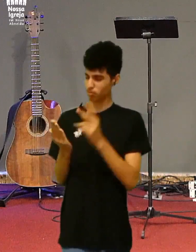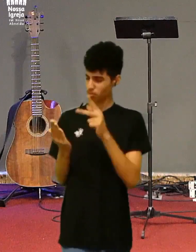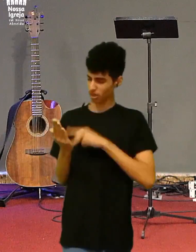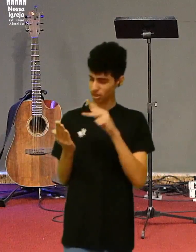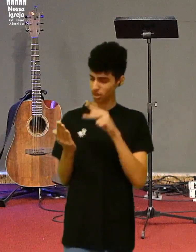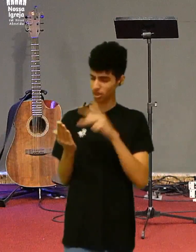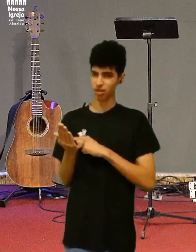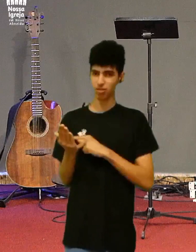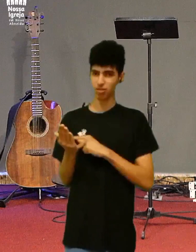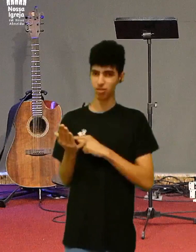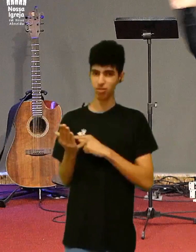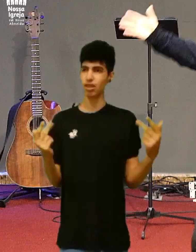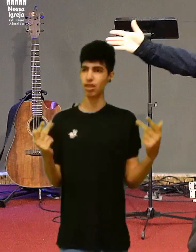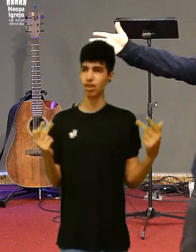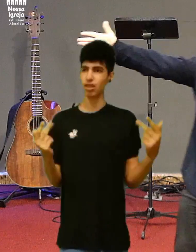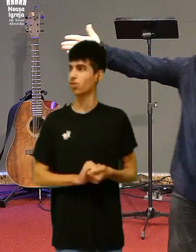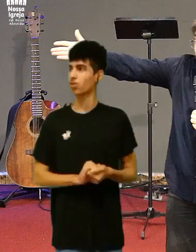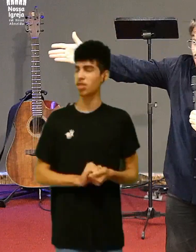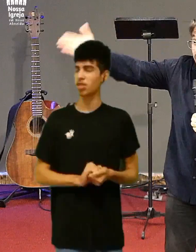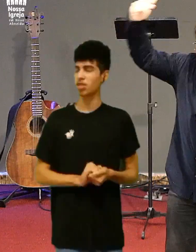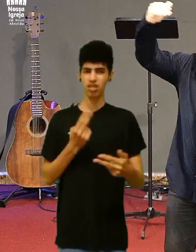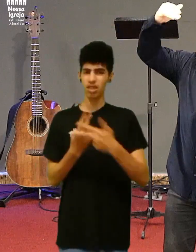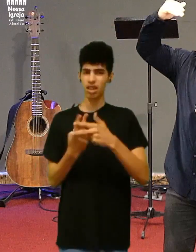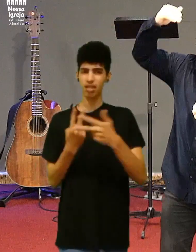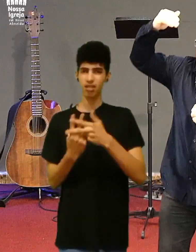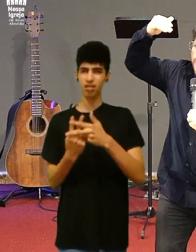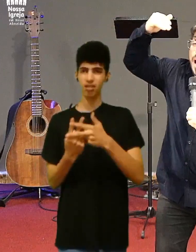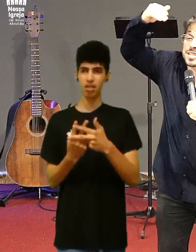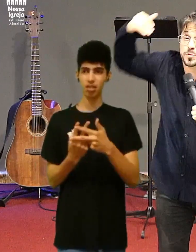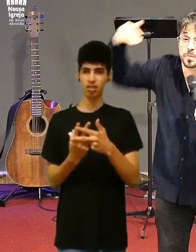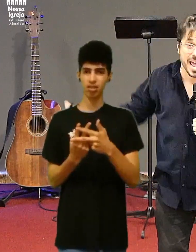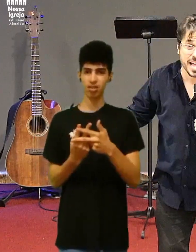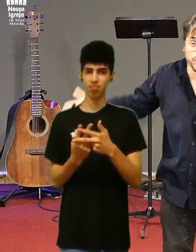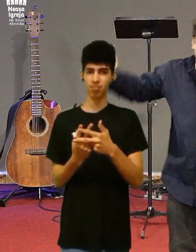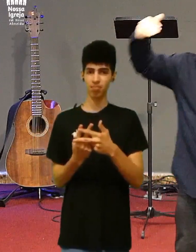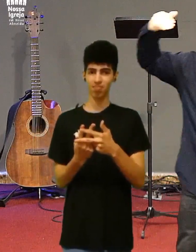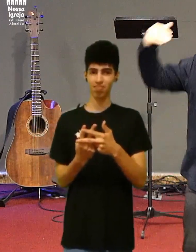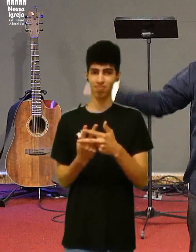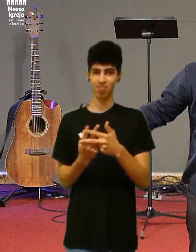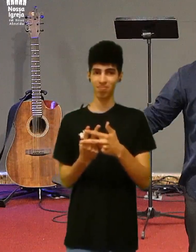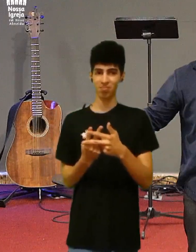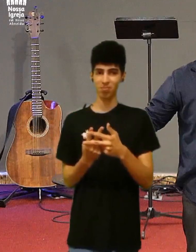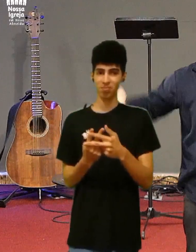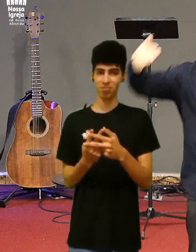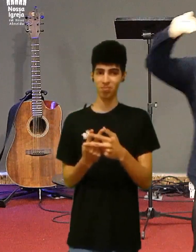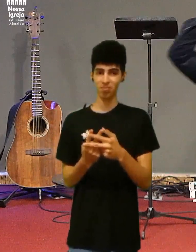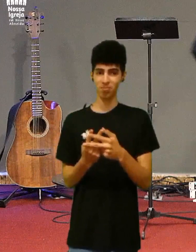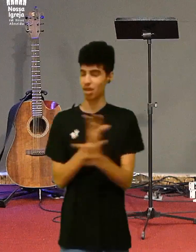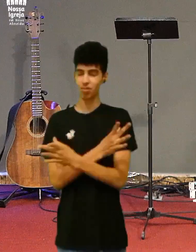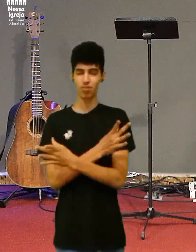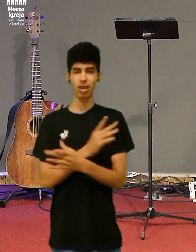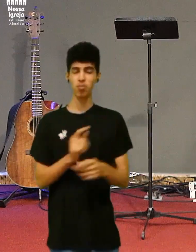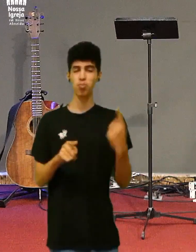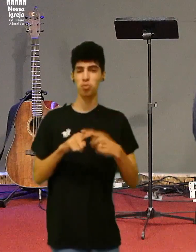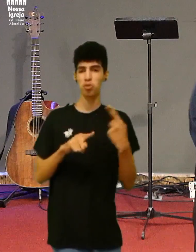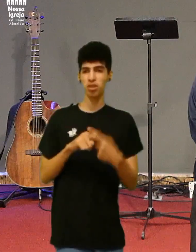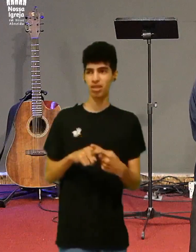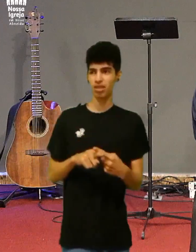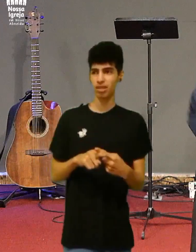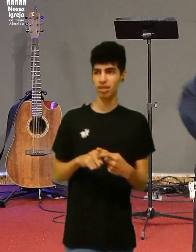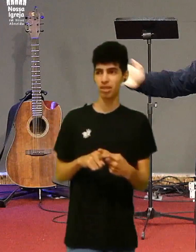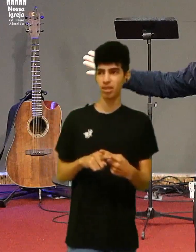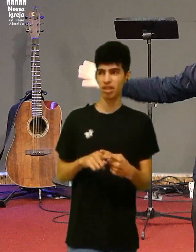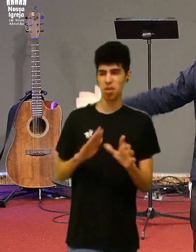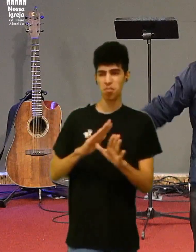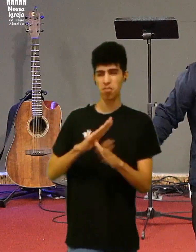sendo fechados, de cadeias sendo fechadas, porque não há mais preso. E por que não há mais preso? Porque não há mais bêbado, porque todo